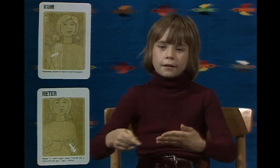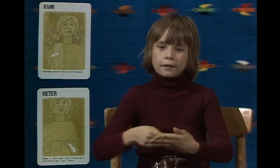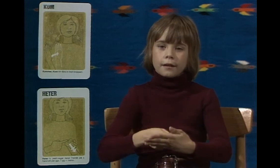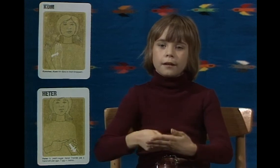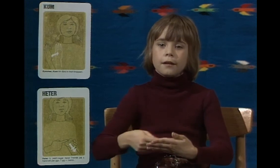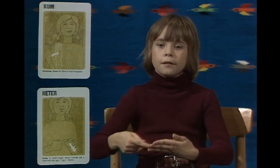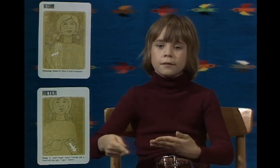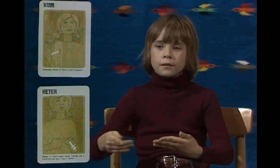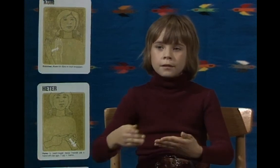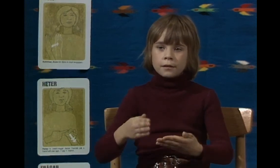heter